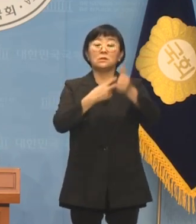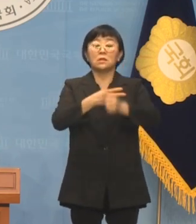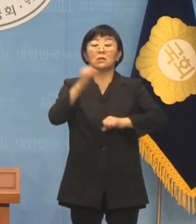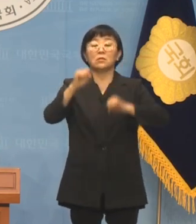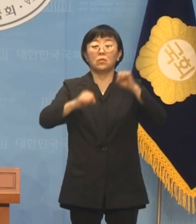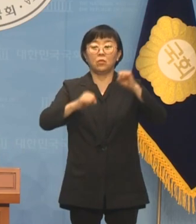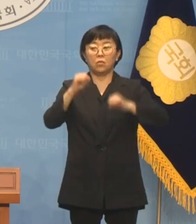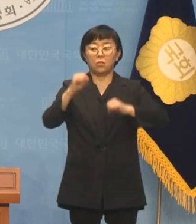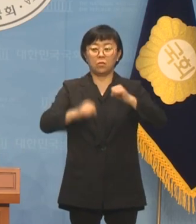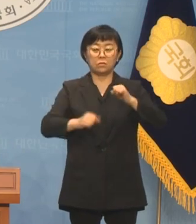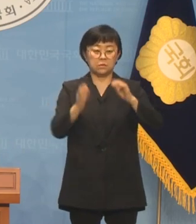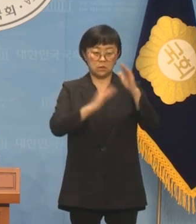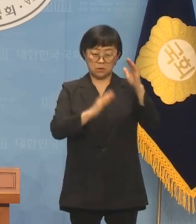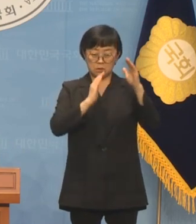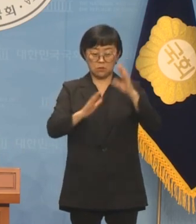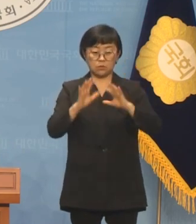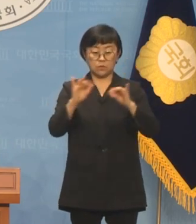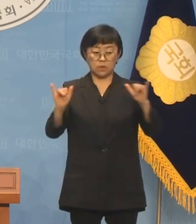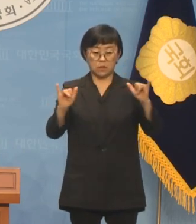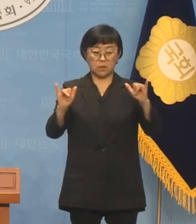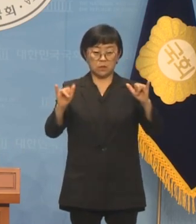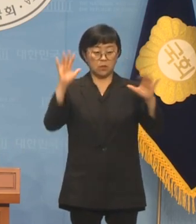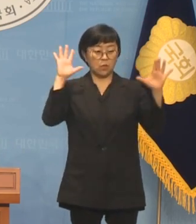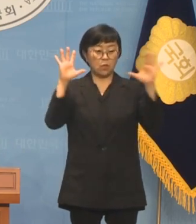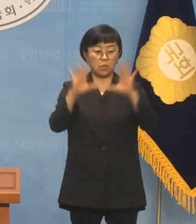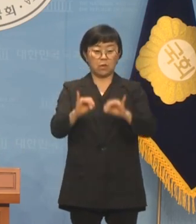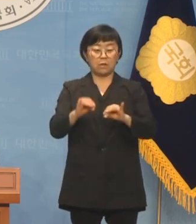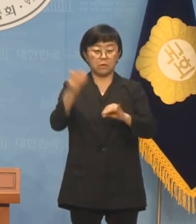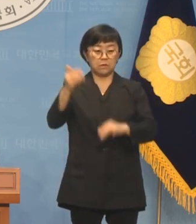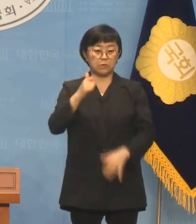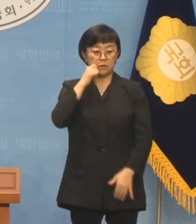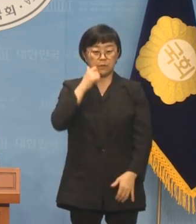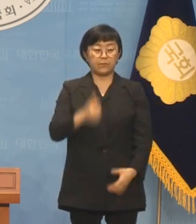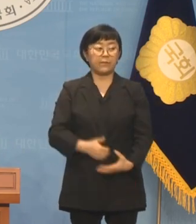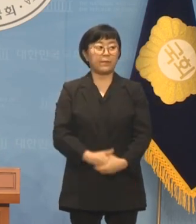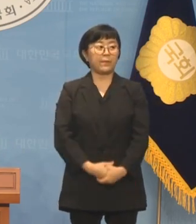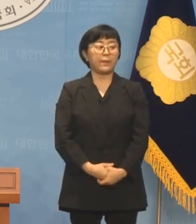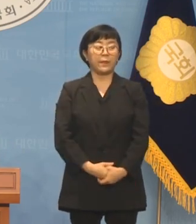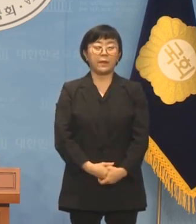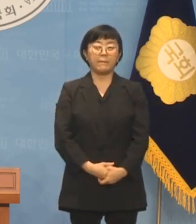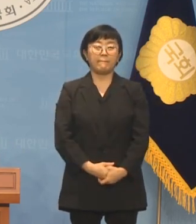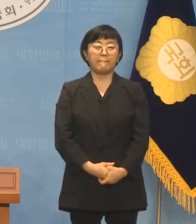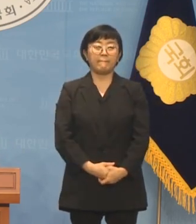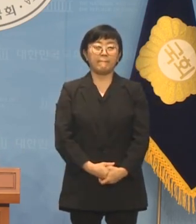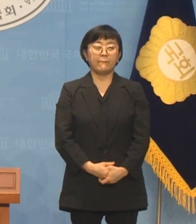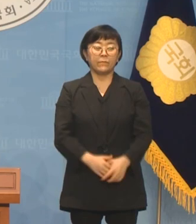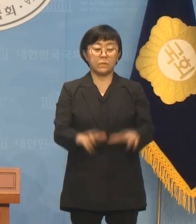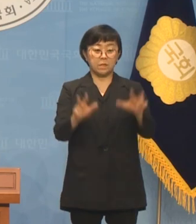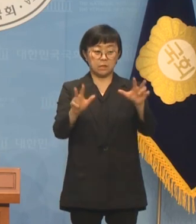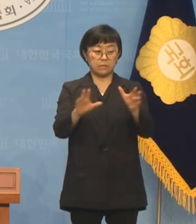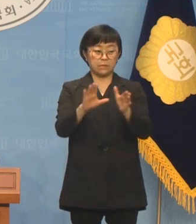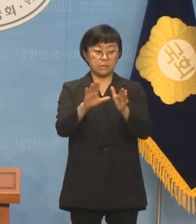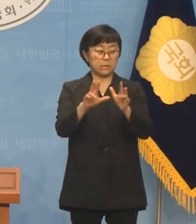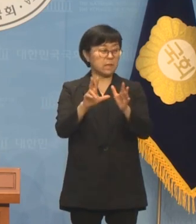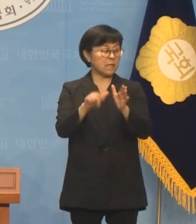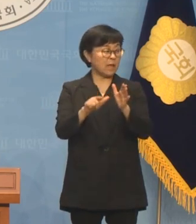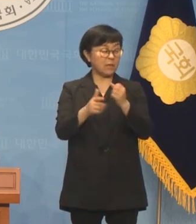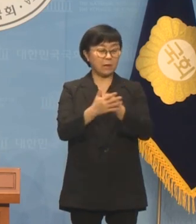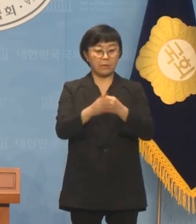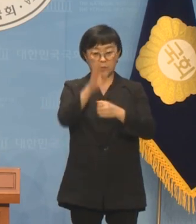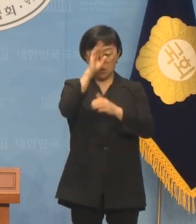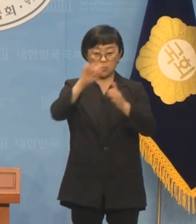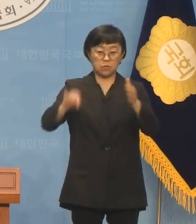행동은 결코 국민의 공감을 얻을 수 없을 것입니다. 지금 이 시간에도 질병